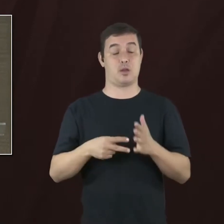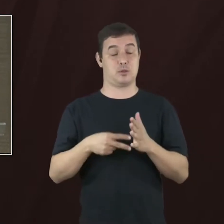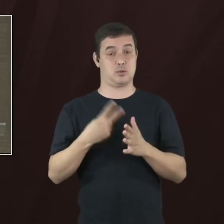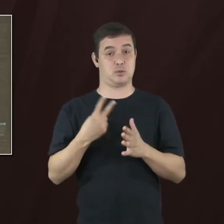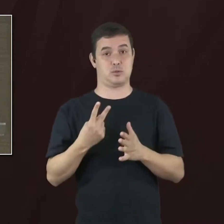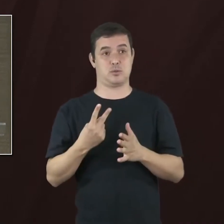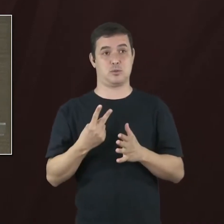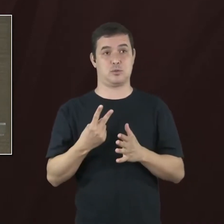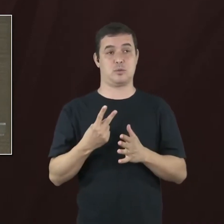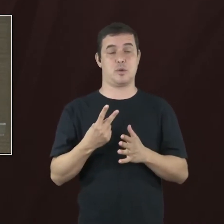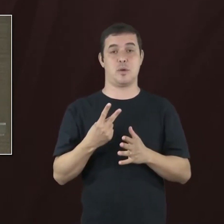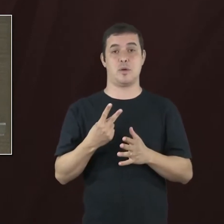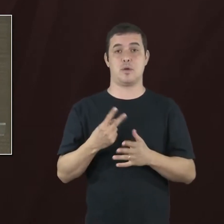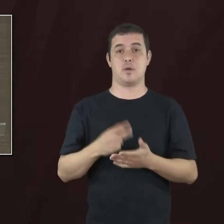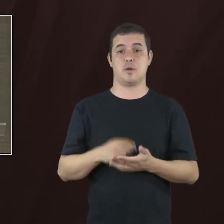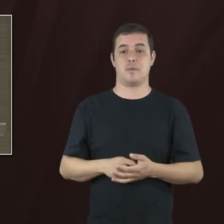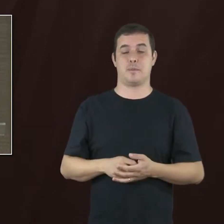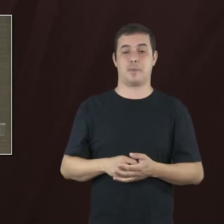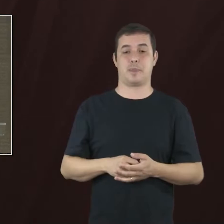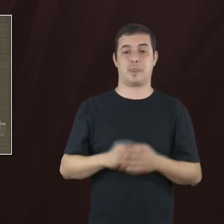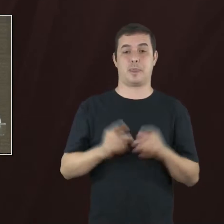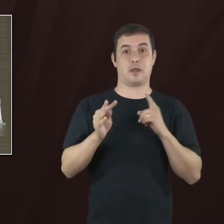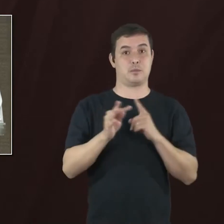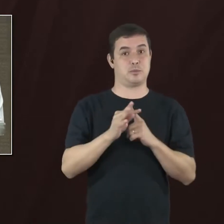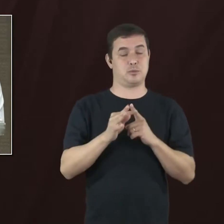Timóteo 4,15.